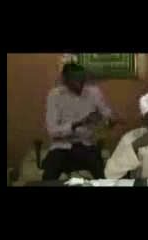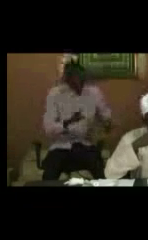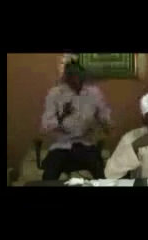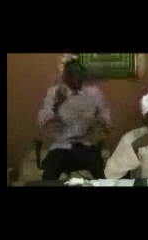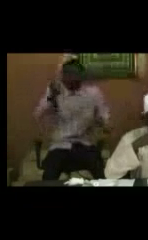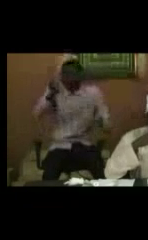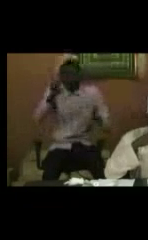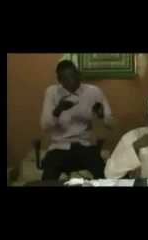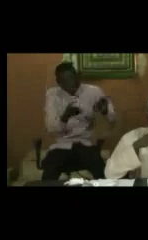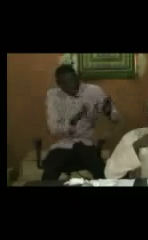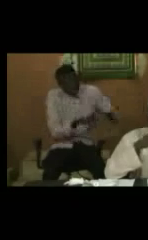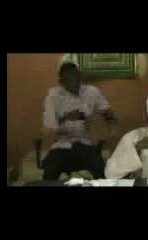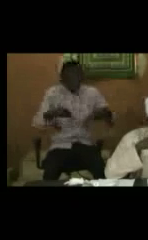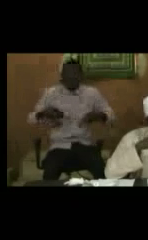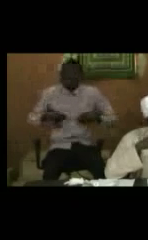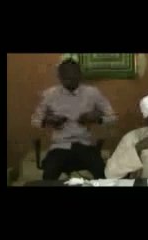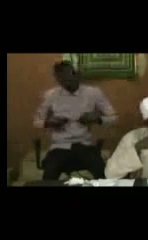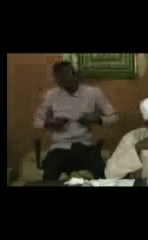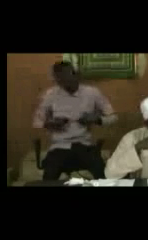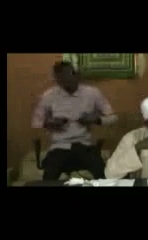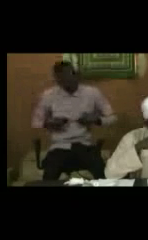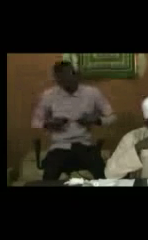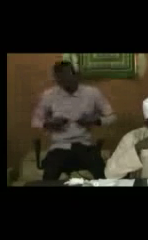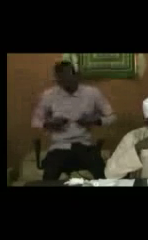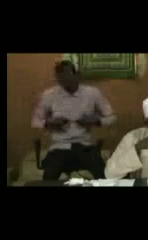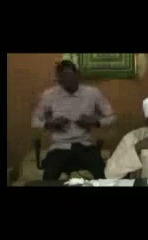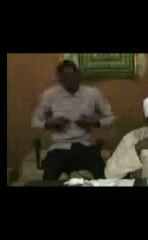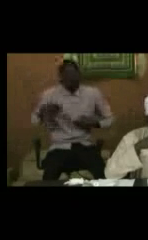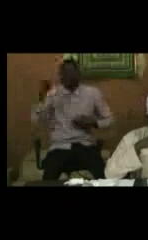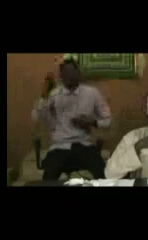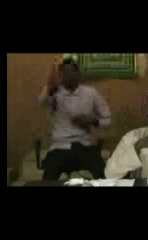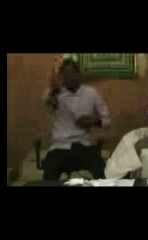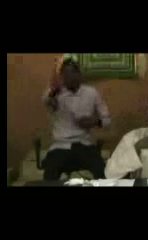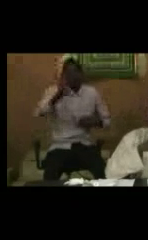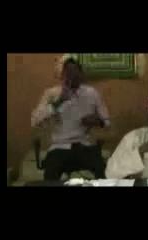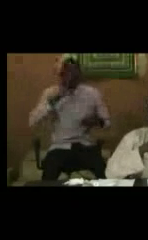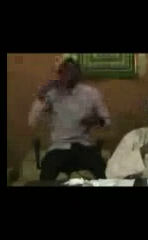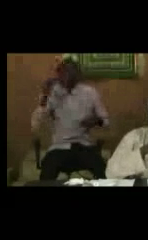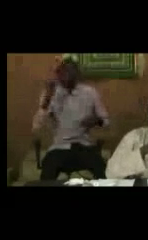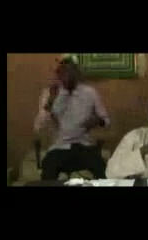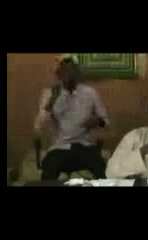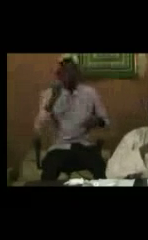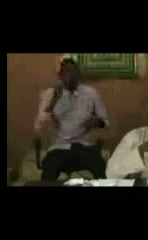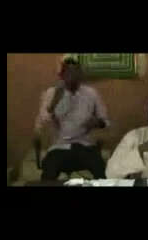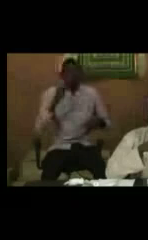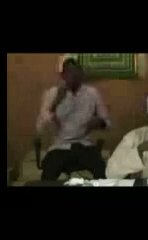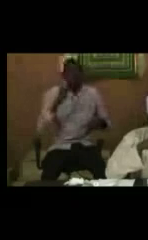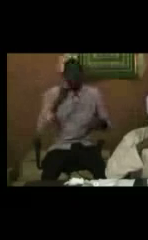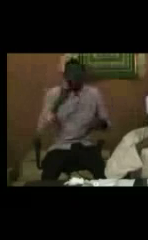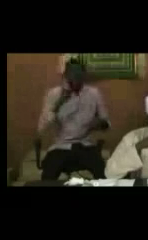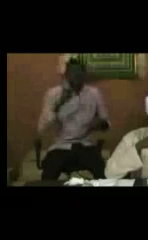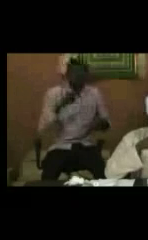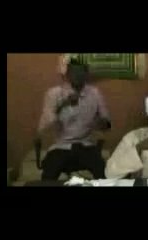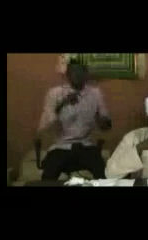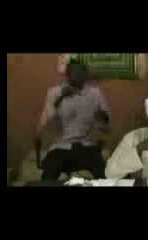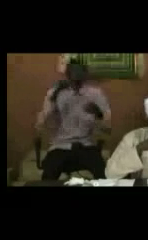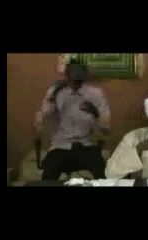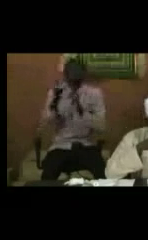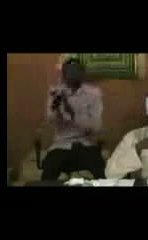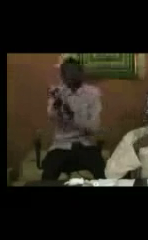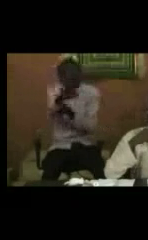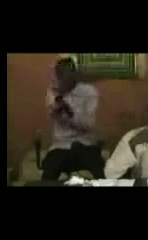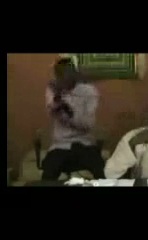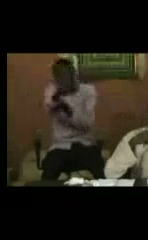walihitan tata ati eja okun bete mejeji jije ni